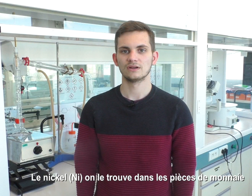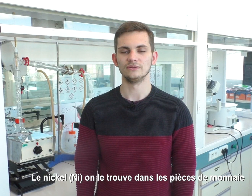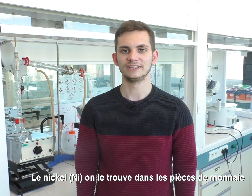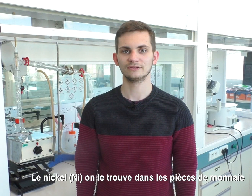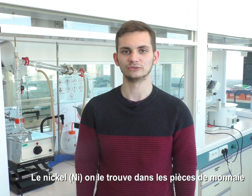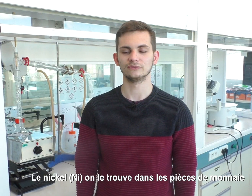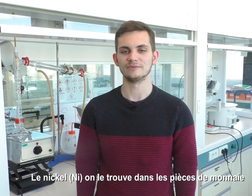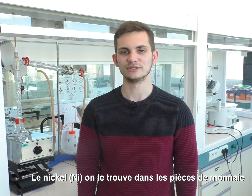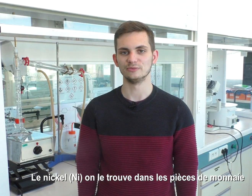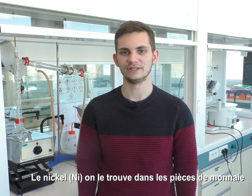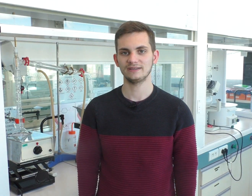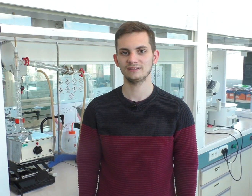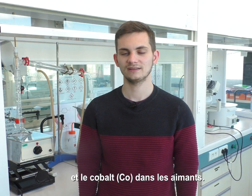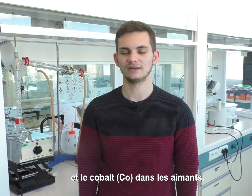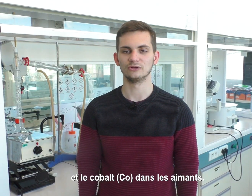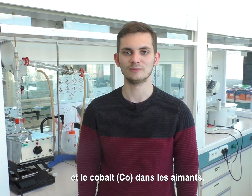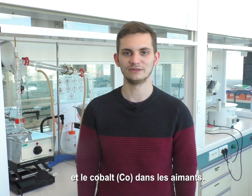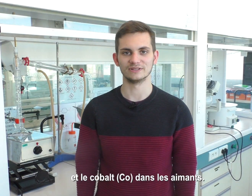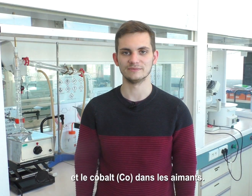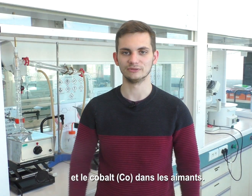Le nickel on le trouve dans les pièces de monnaie et le cobalt dans les aimants.